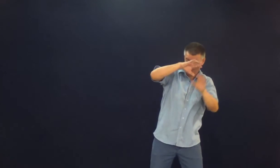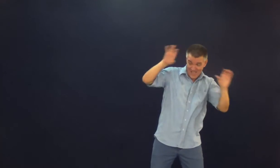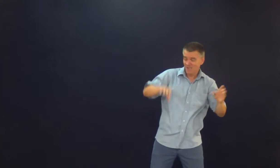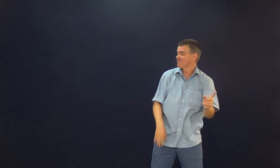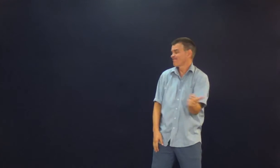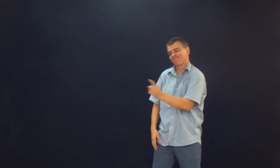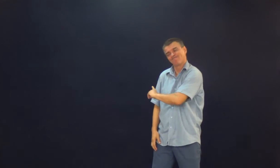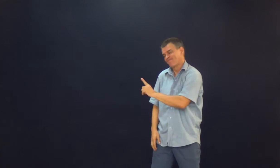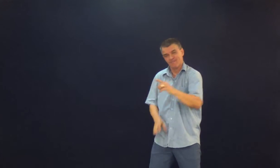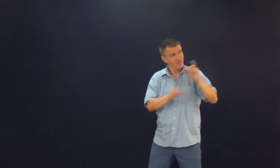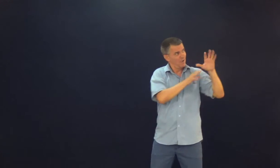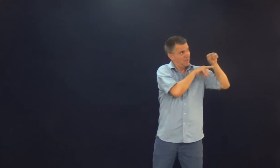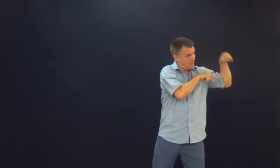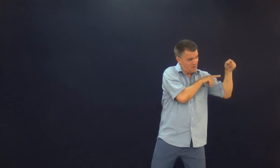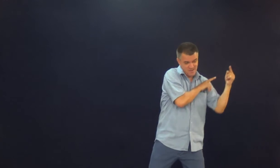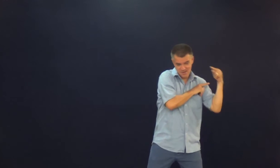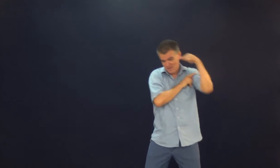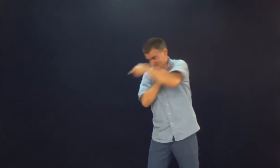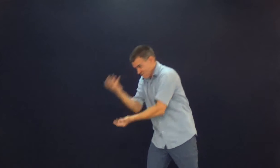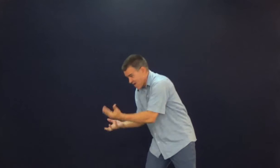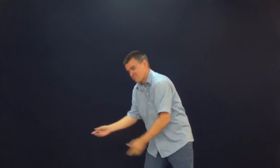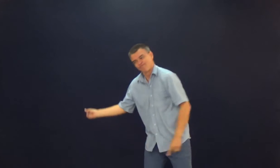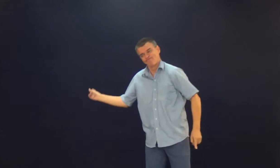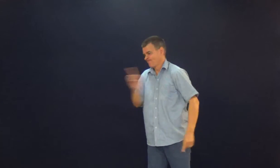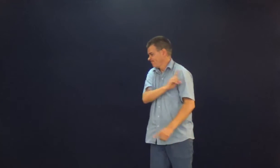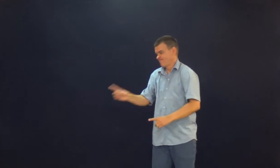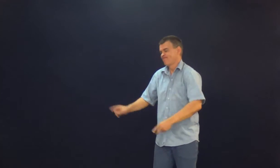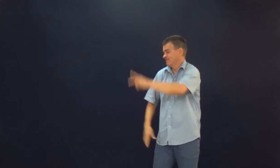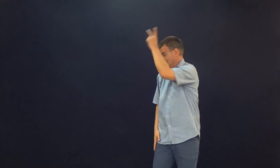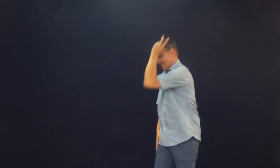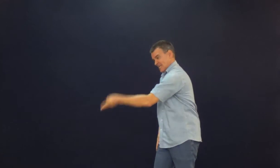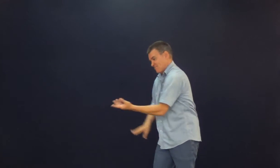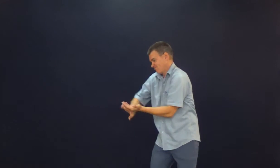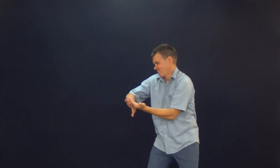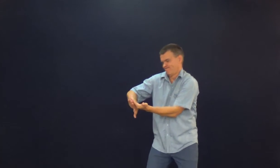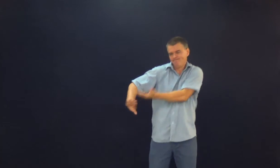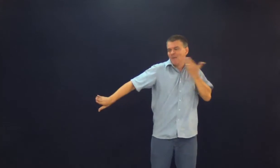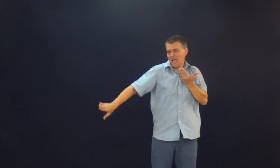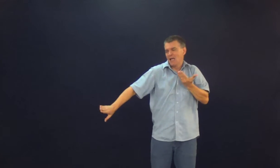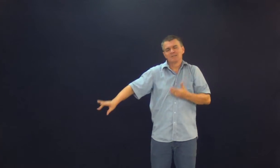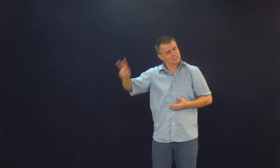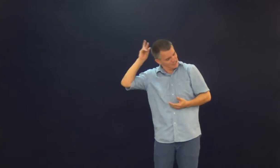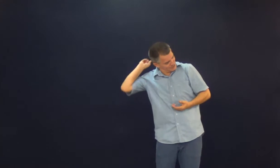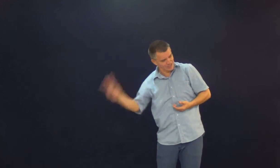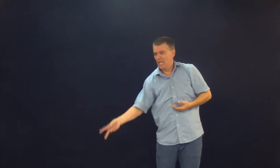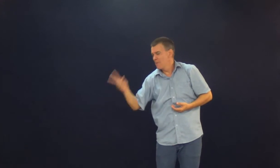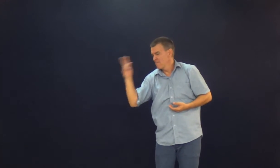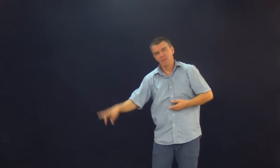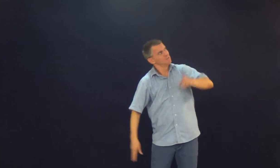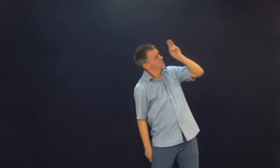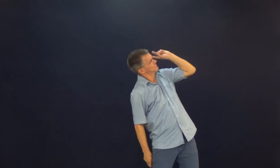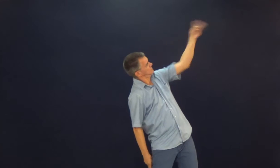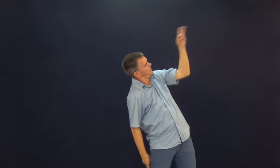não tem como você vê o procel e não tem como ele é no inferno certo nós estamos separados e assim vamos